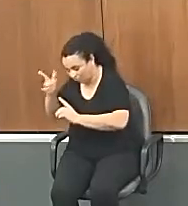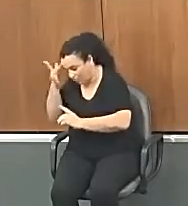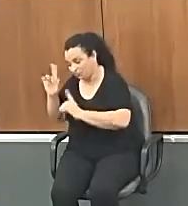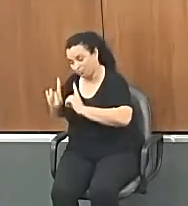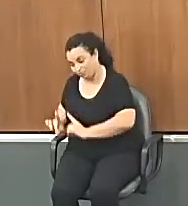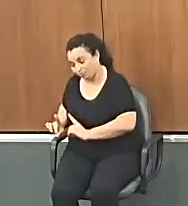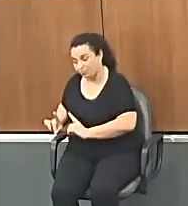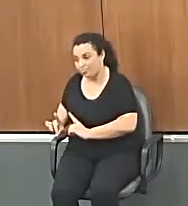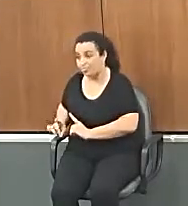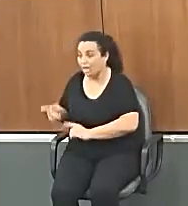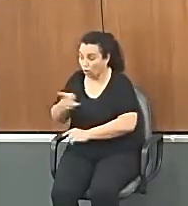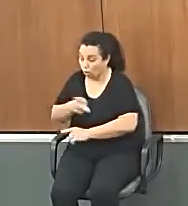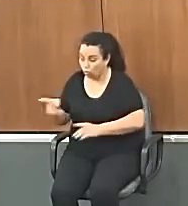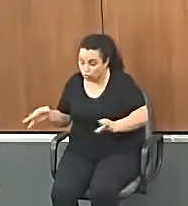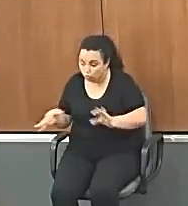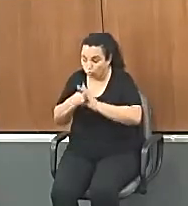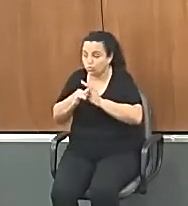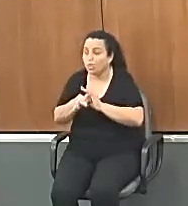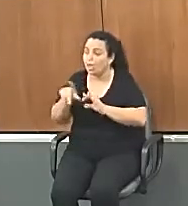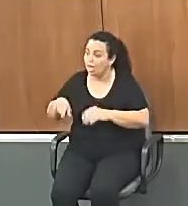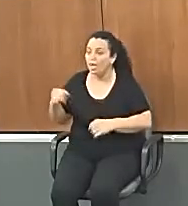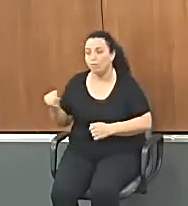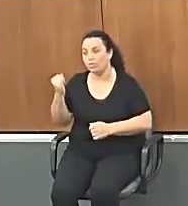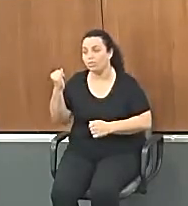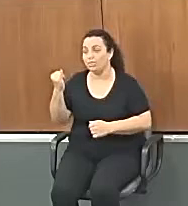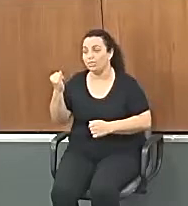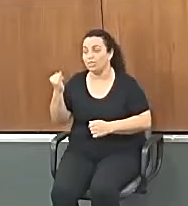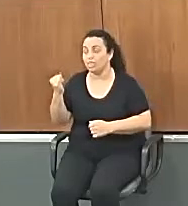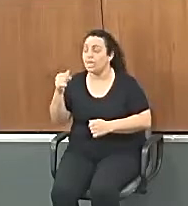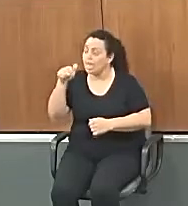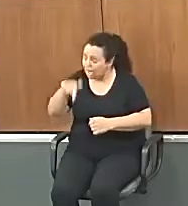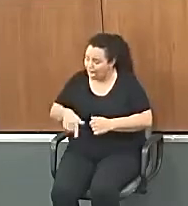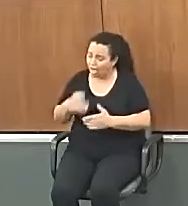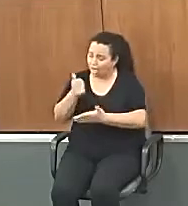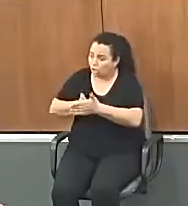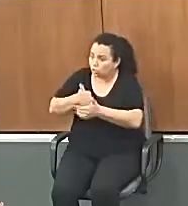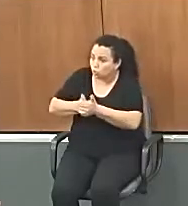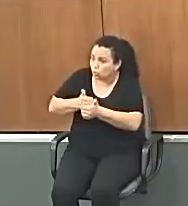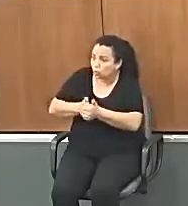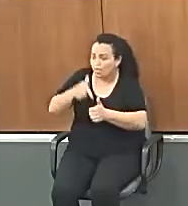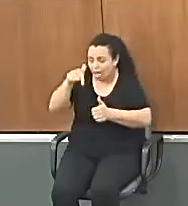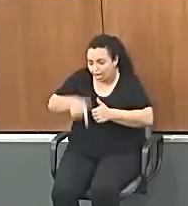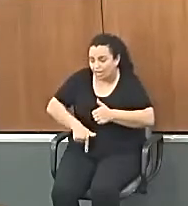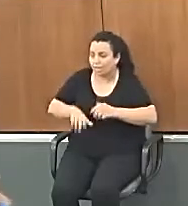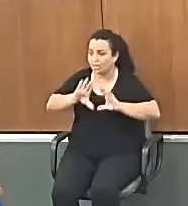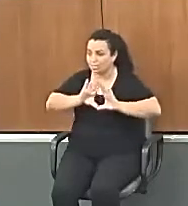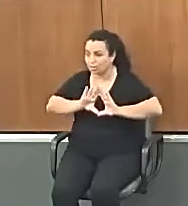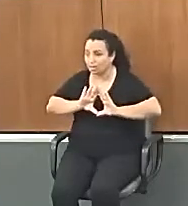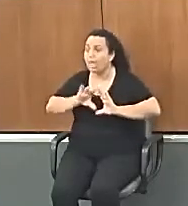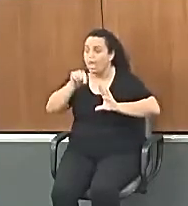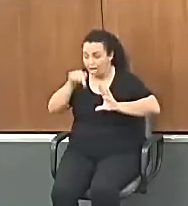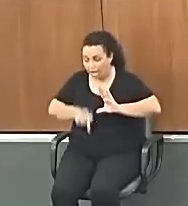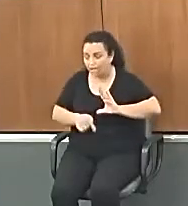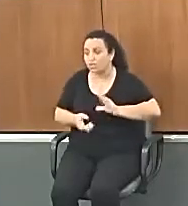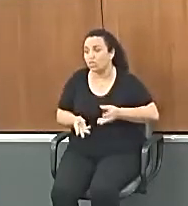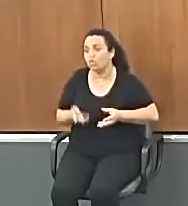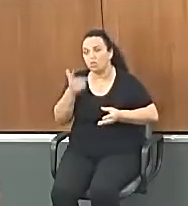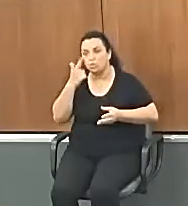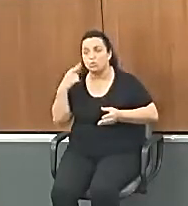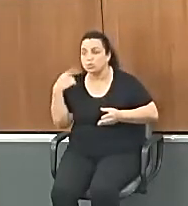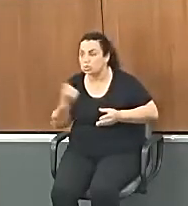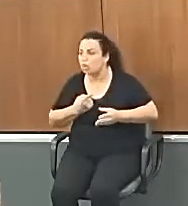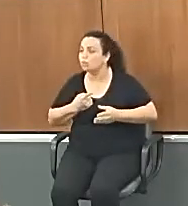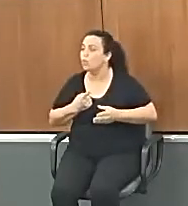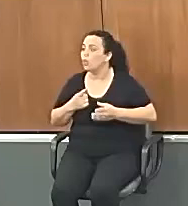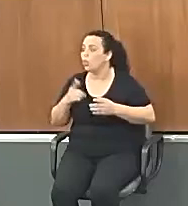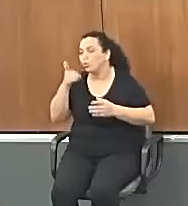essas lutas aqui que nós avançamos pouco né a gente está vendo a luz no fim do túnel mas ela está lá nós vamos alcançar mais e mais